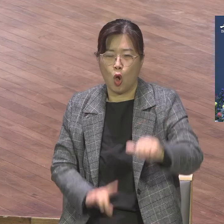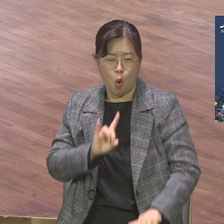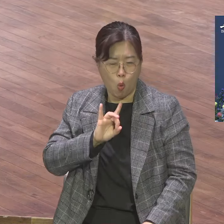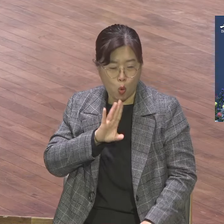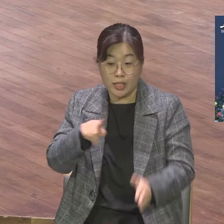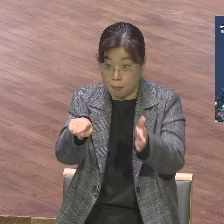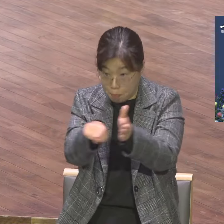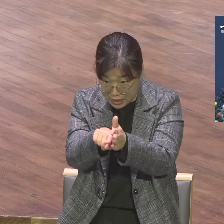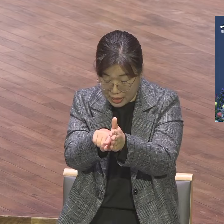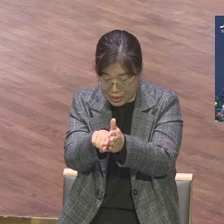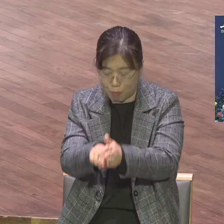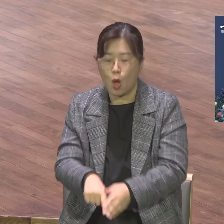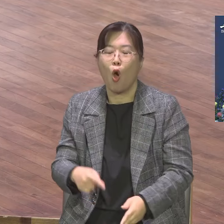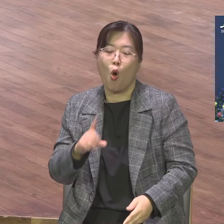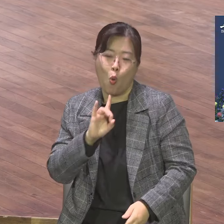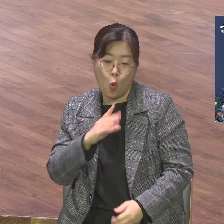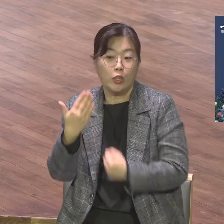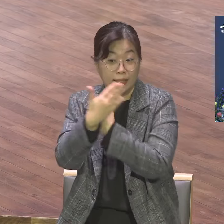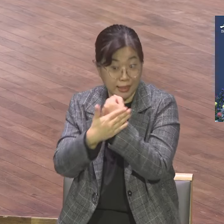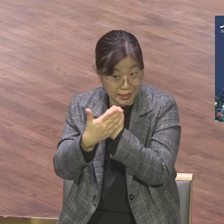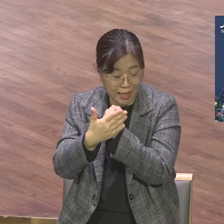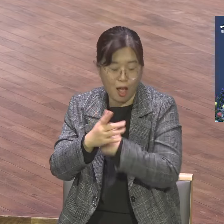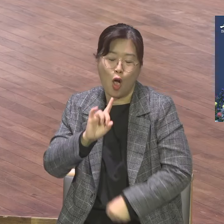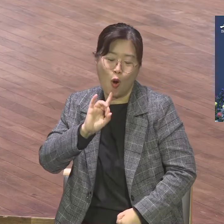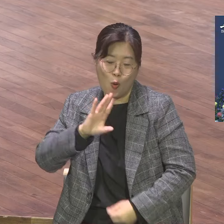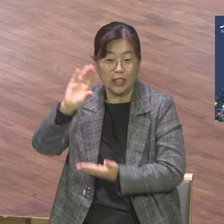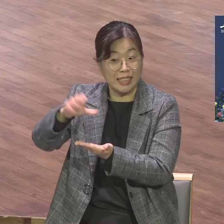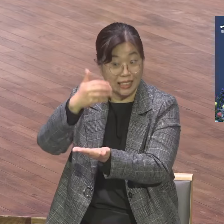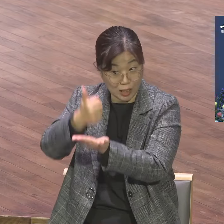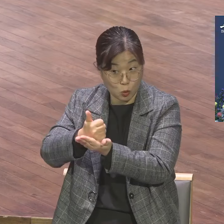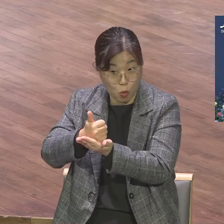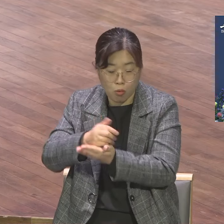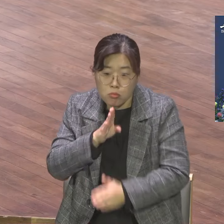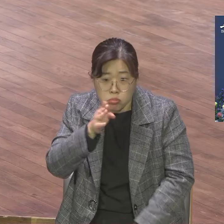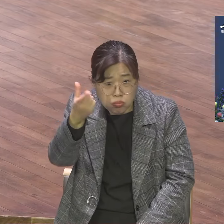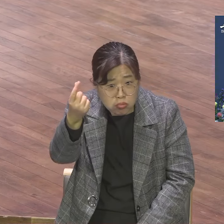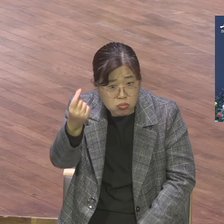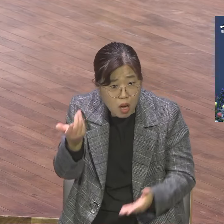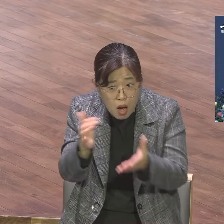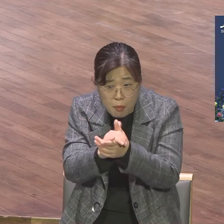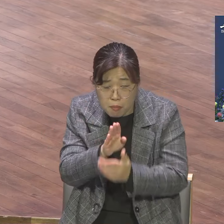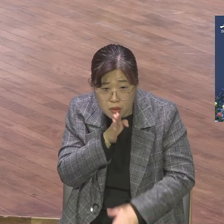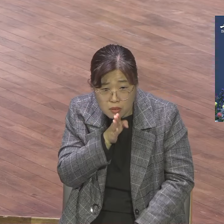오직 믿음, 오직 은혜, 오직 그리스도. 아멘.